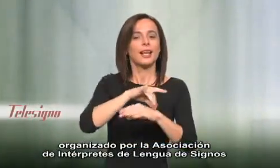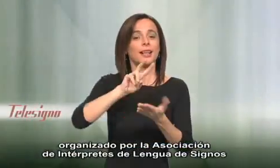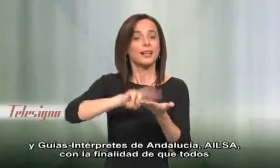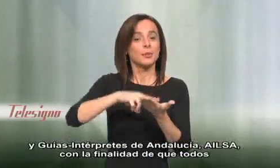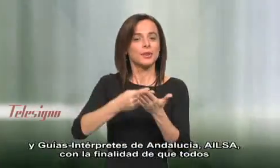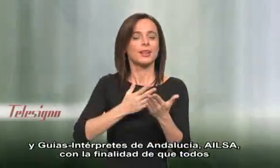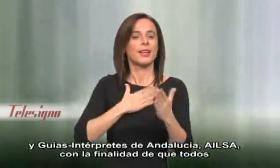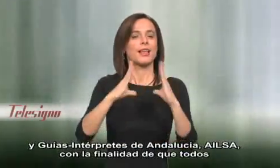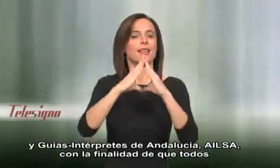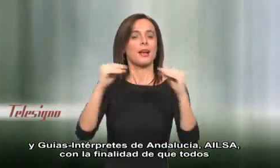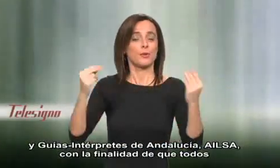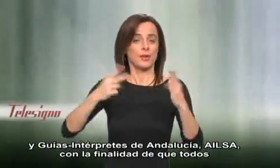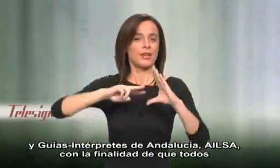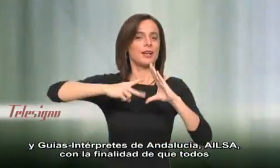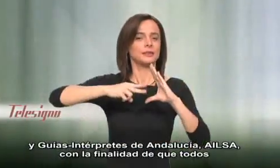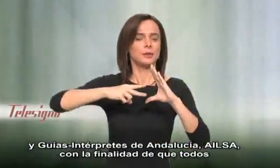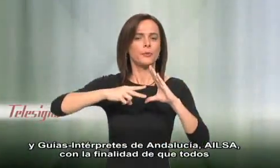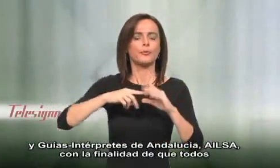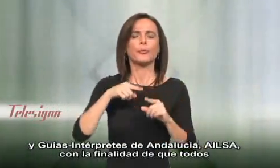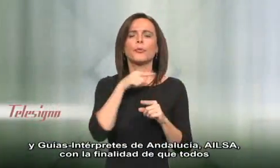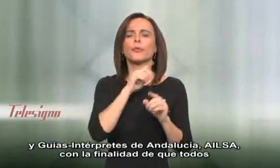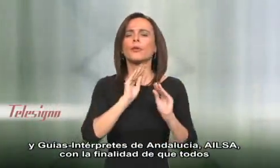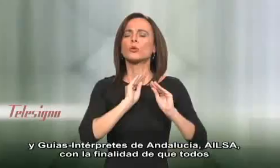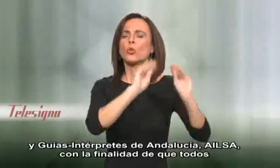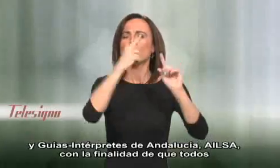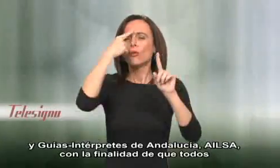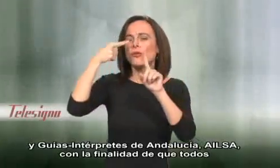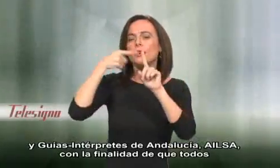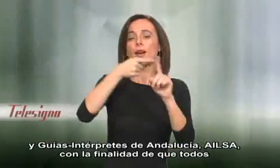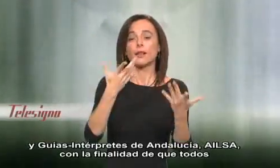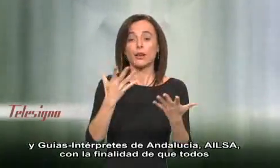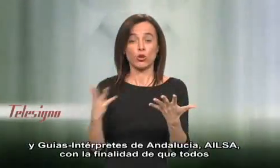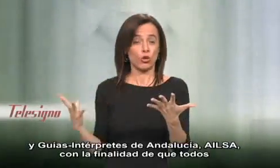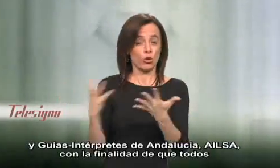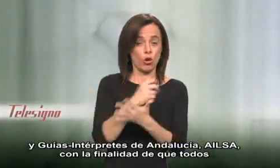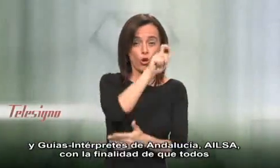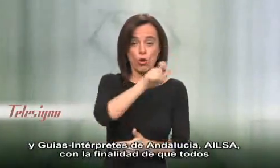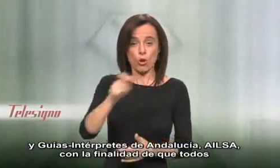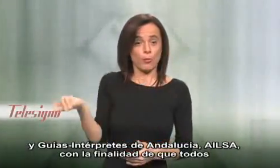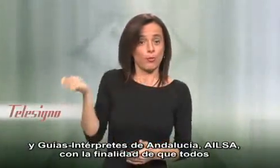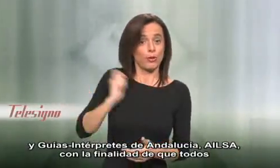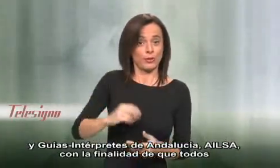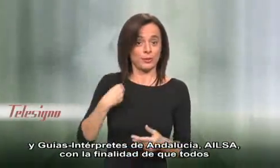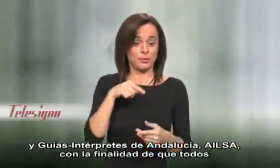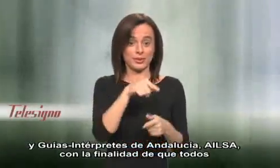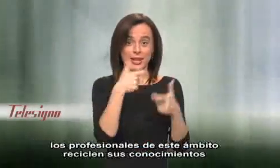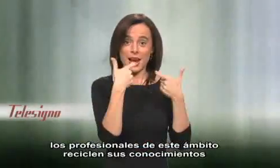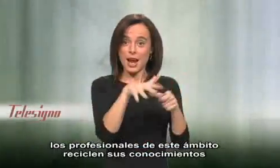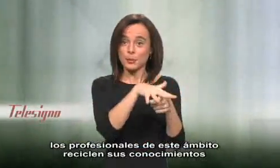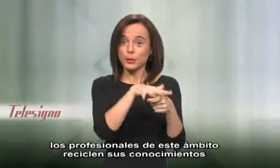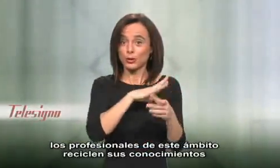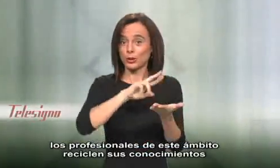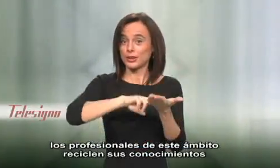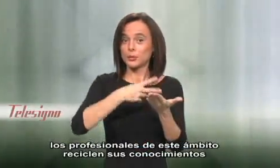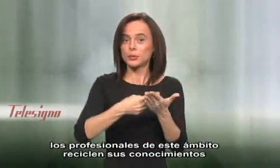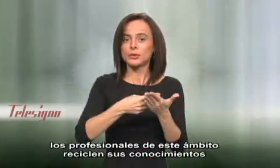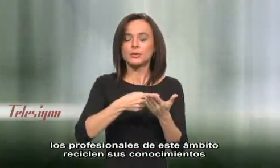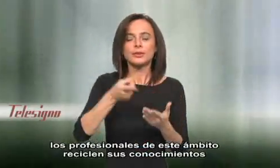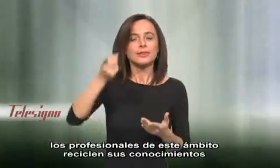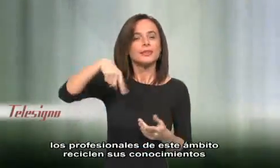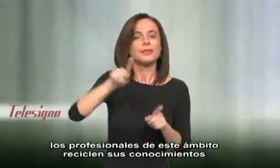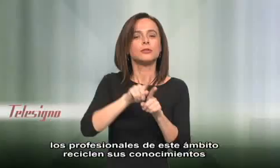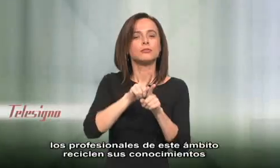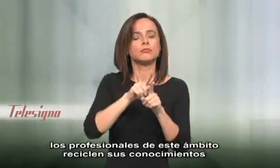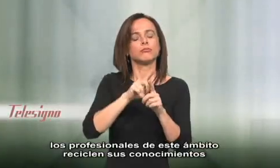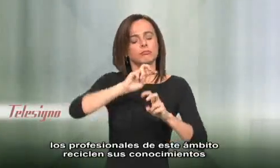de Signos y Guías Intérpretes de Andalucía, AILSA, con la finalidad de que todos los profesionales de